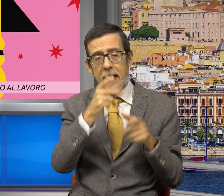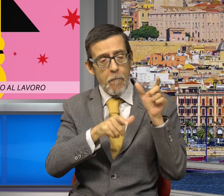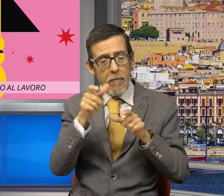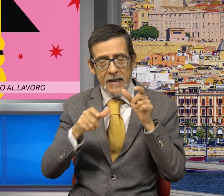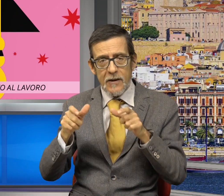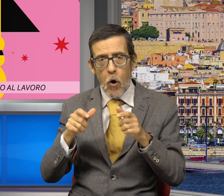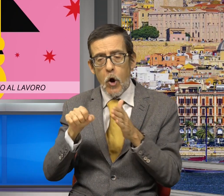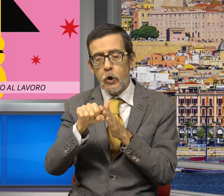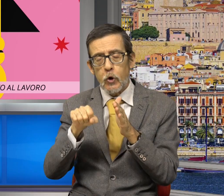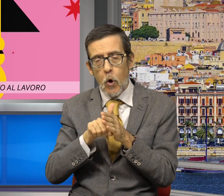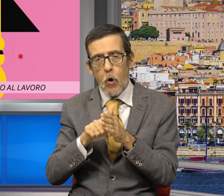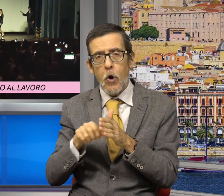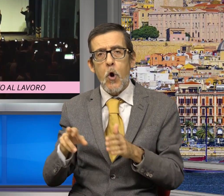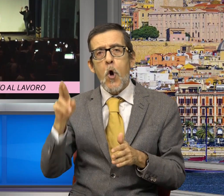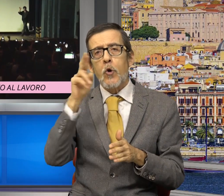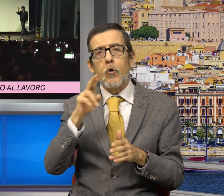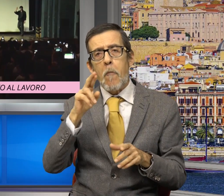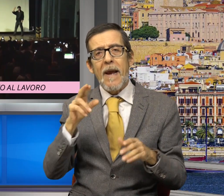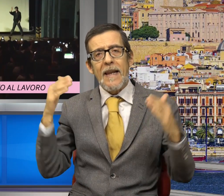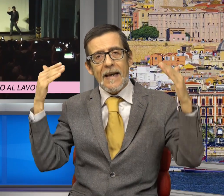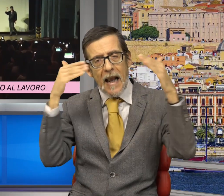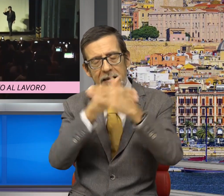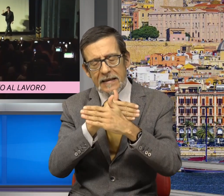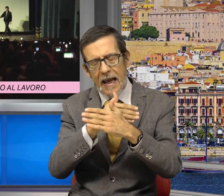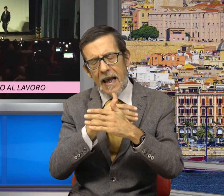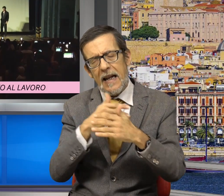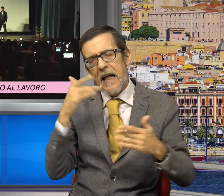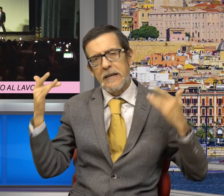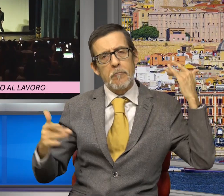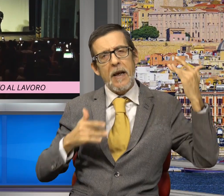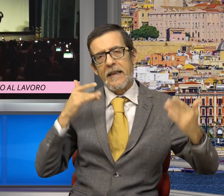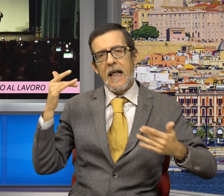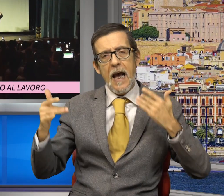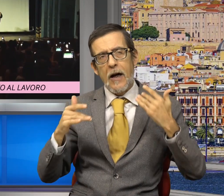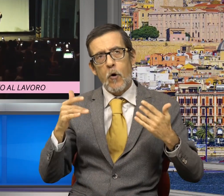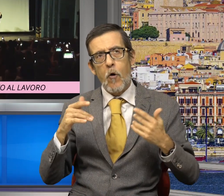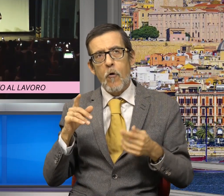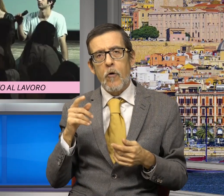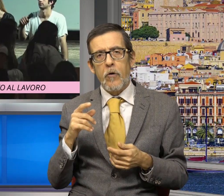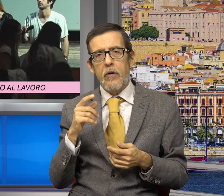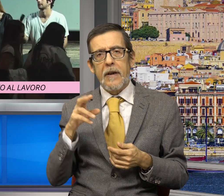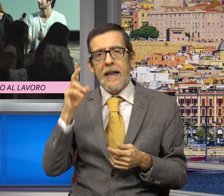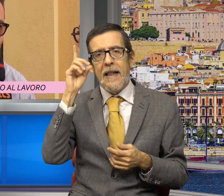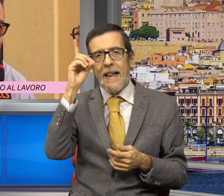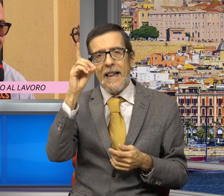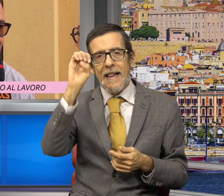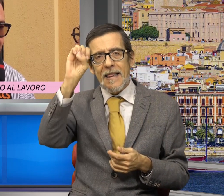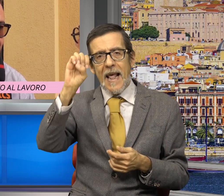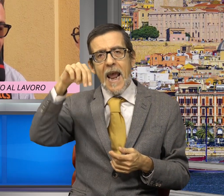Chiuderemo domenica sera con uno show di Dente, che è un cantautore tra i più quotati della scena